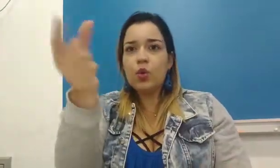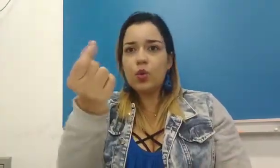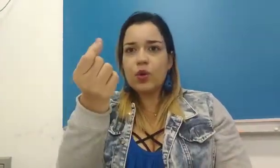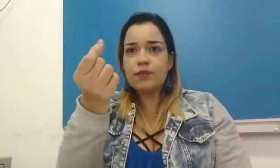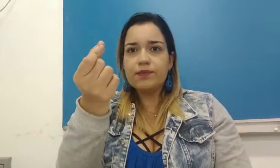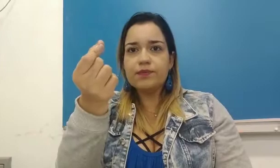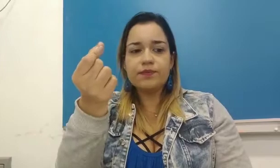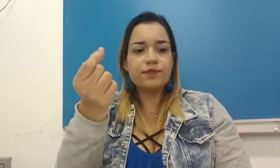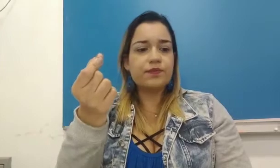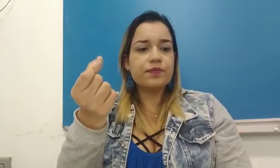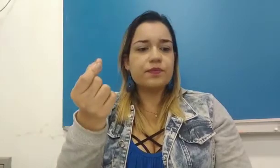lua,